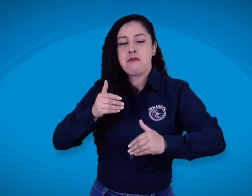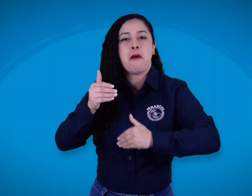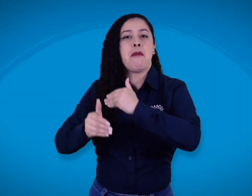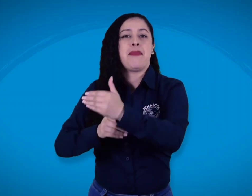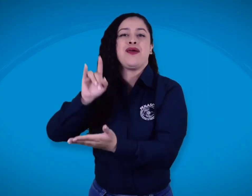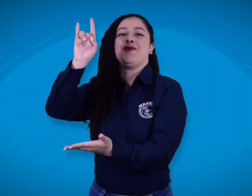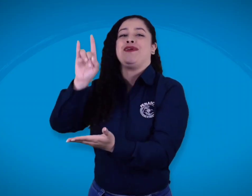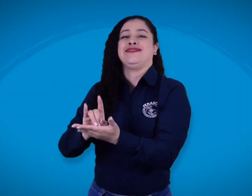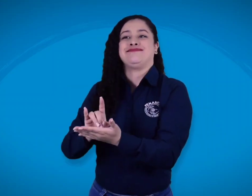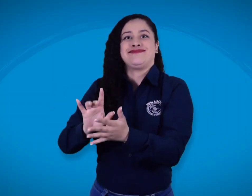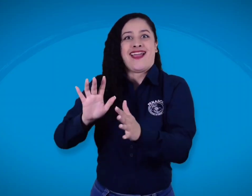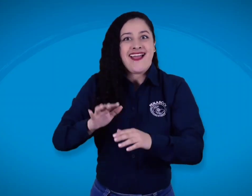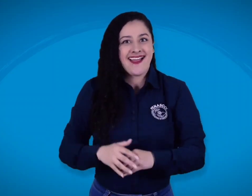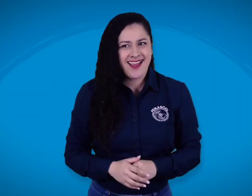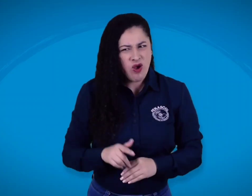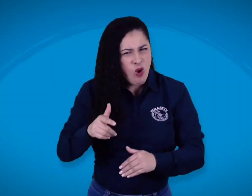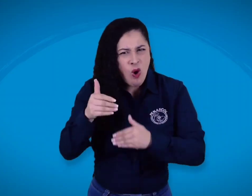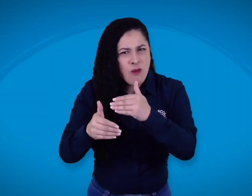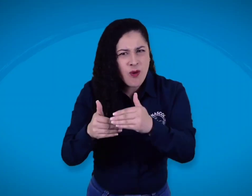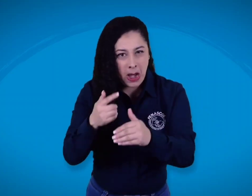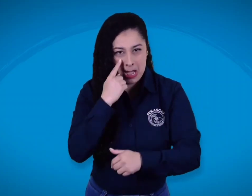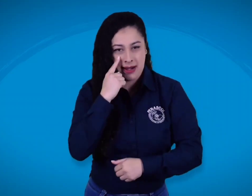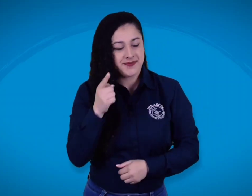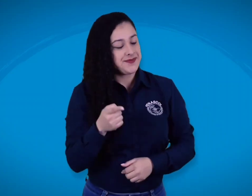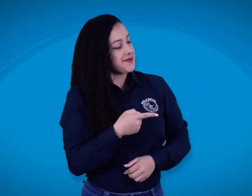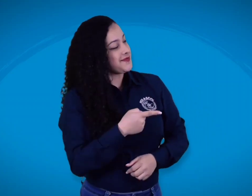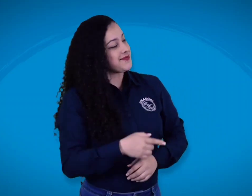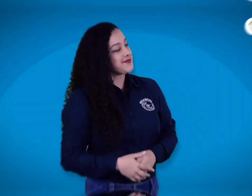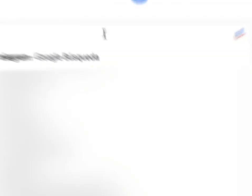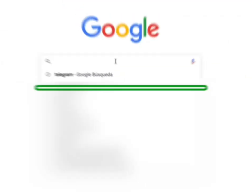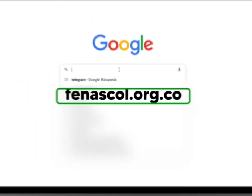iniciará el proceso de descarga observa el paso a paso